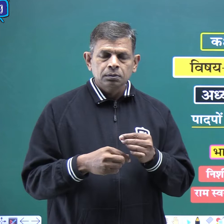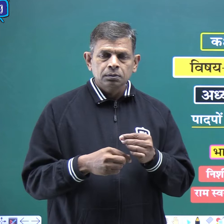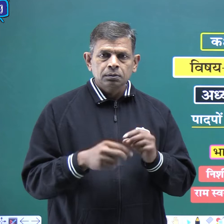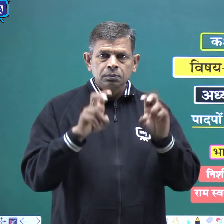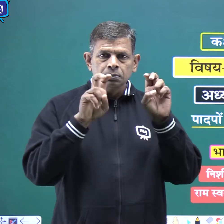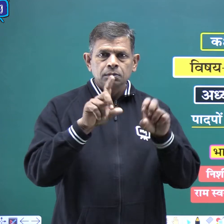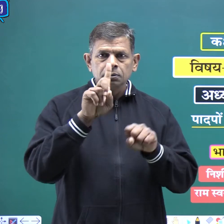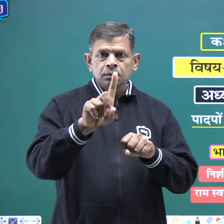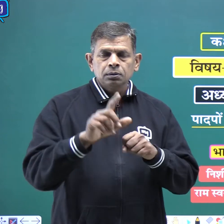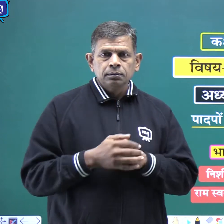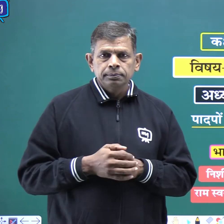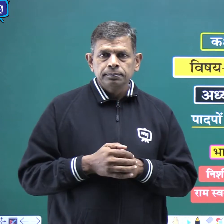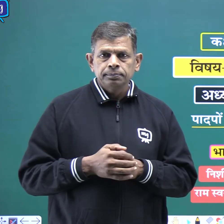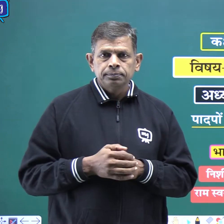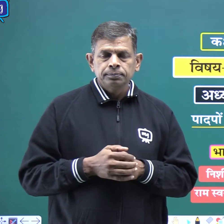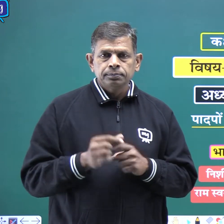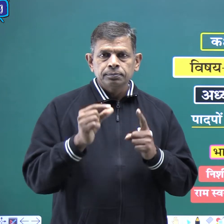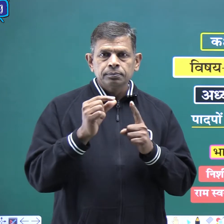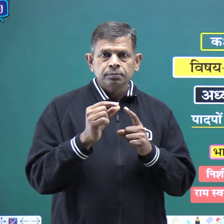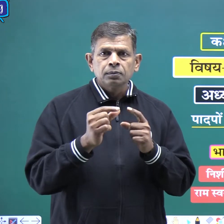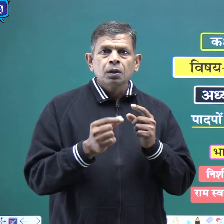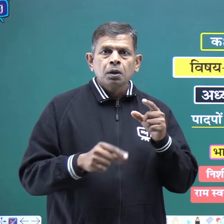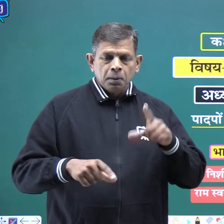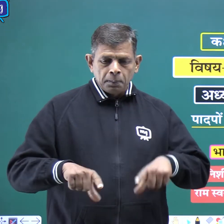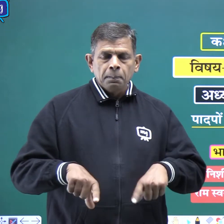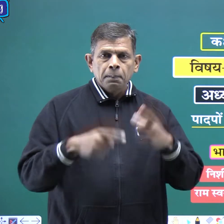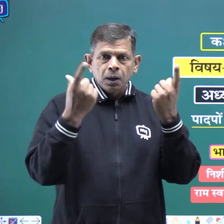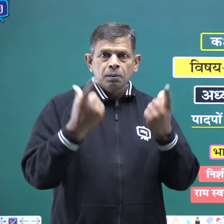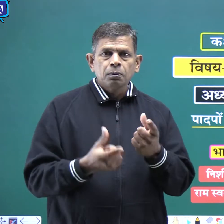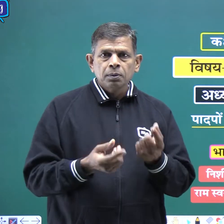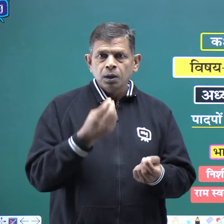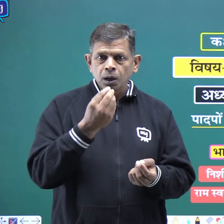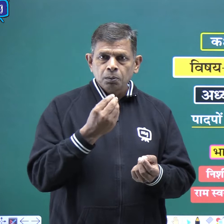अध्याय 1 पादपों में पोषण